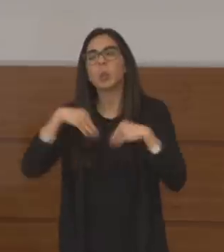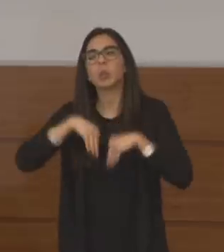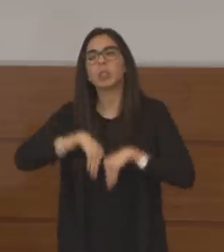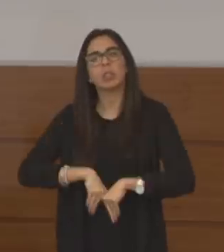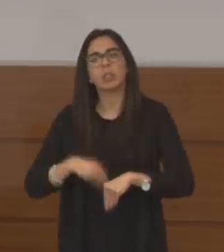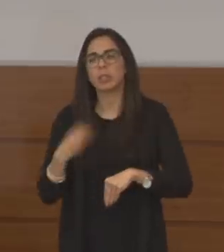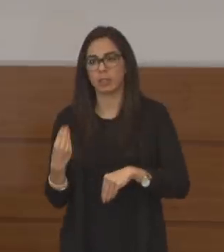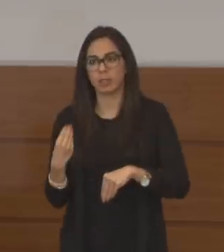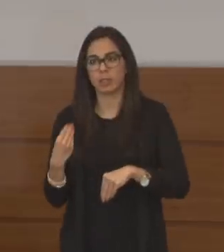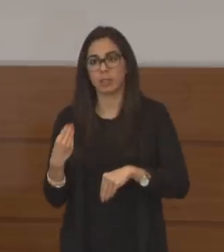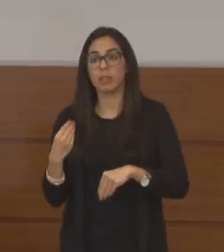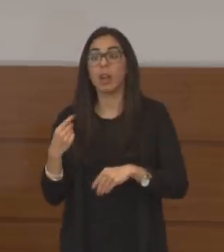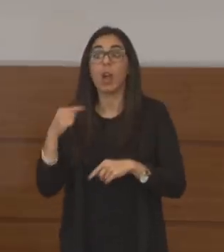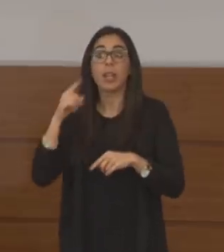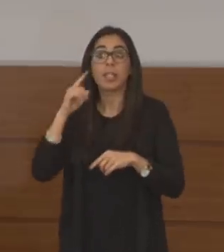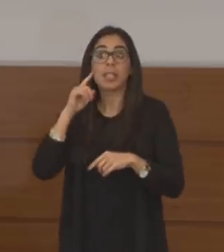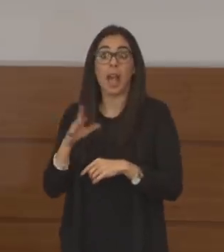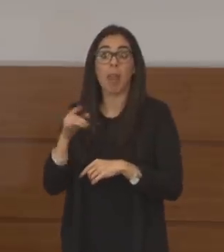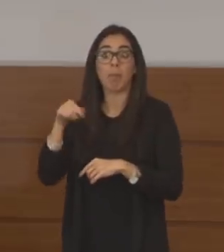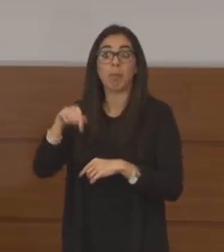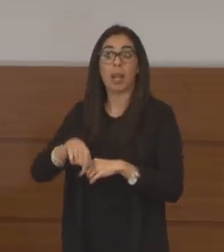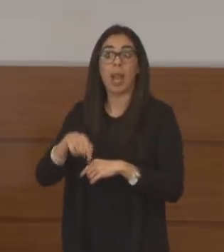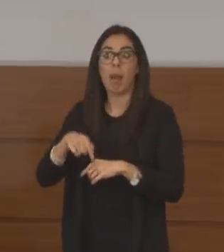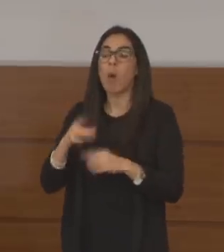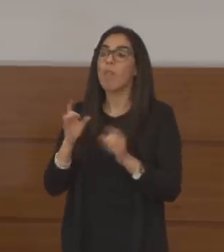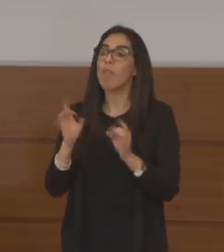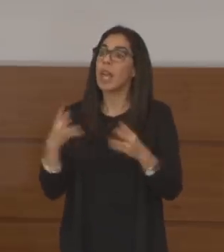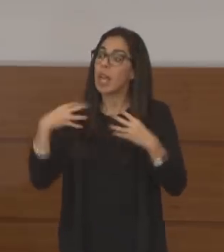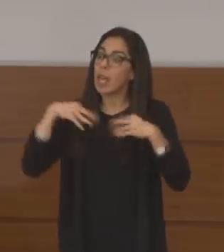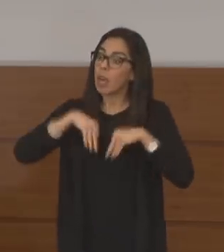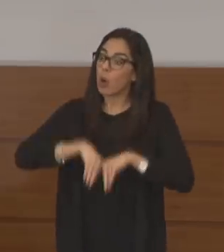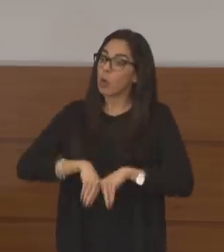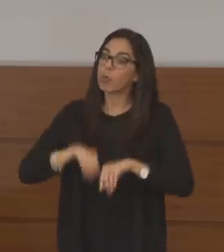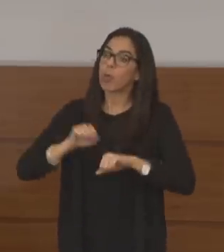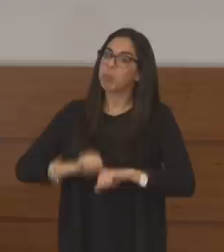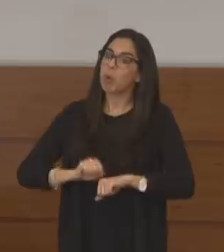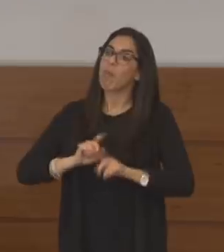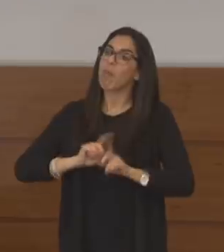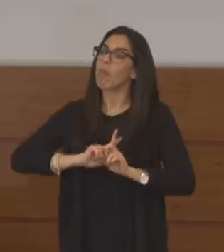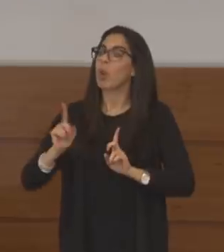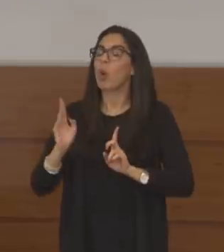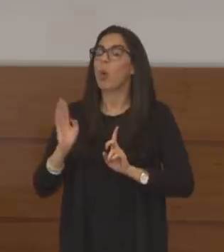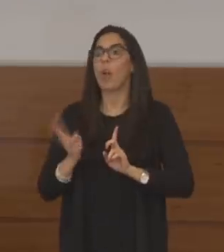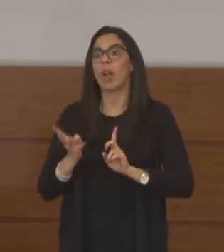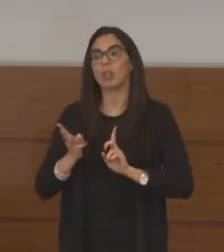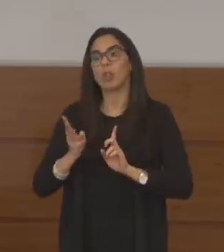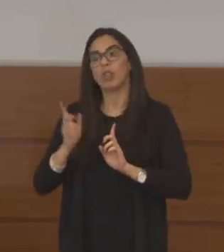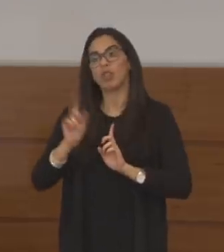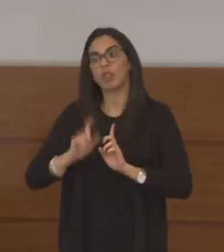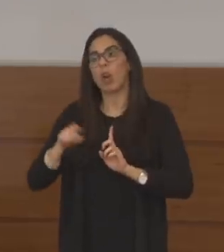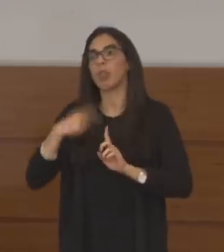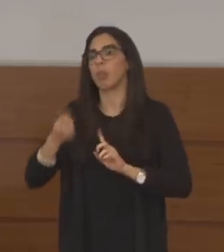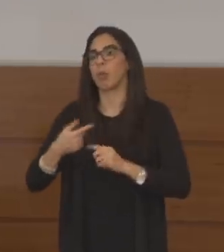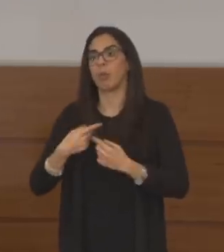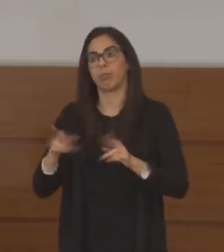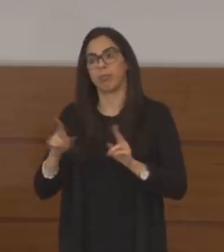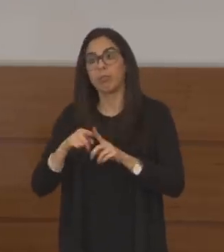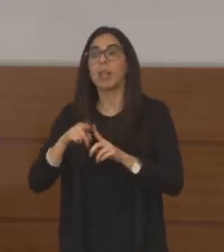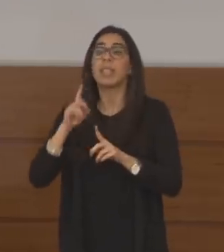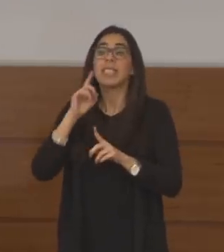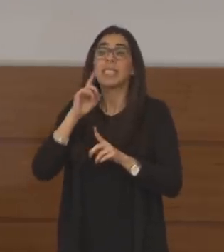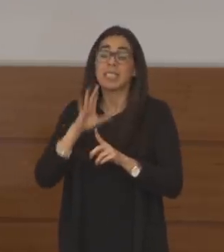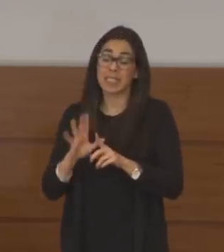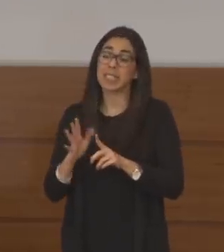oggi conosciamo è un tempo che raggiunge i 14 giorni ma sappiamo che i valori più